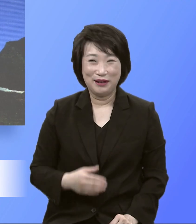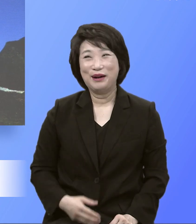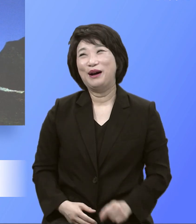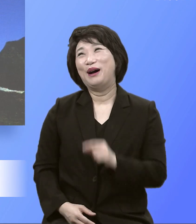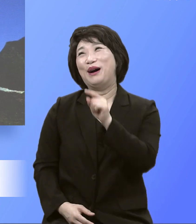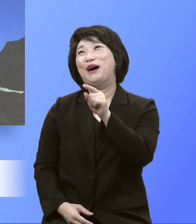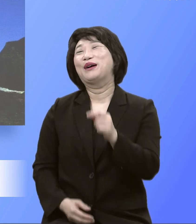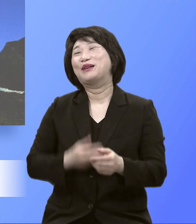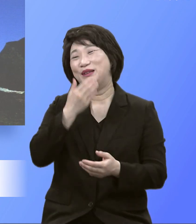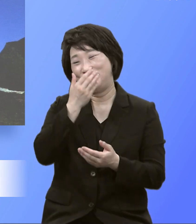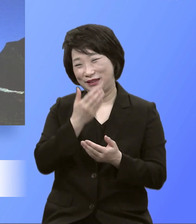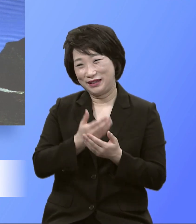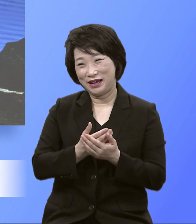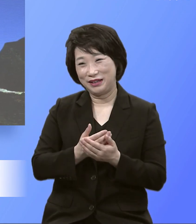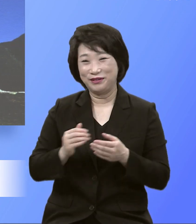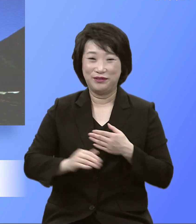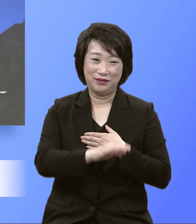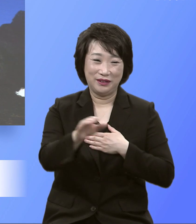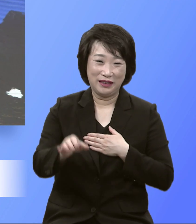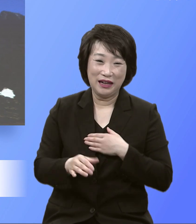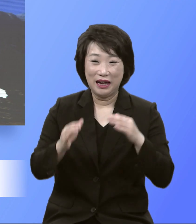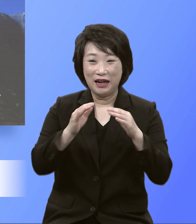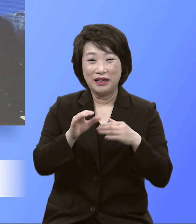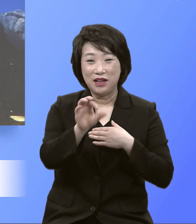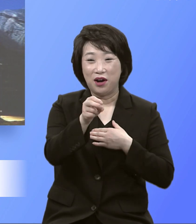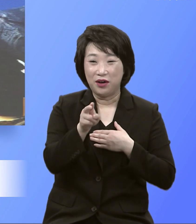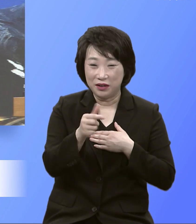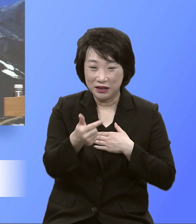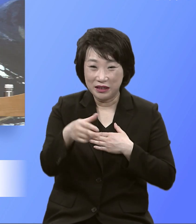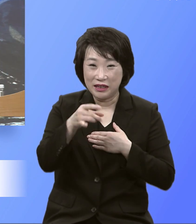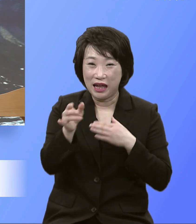얼마나 소중한 우리 연세 가족들이냐 그 말이에요.